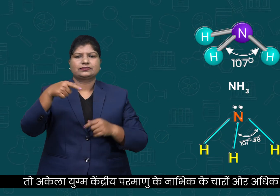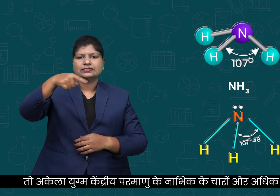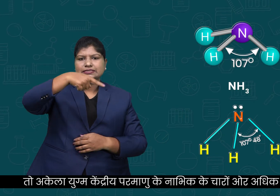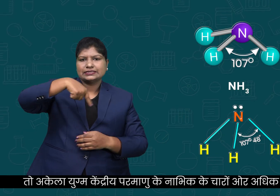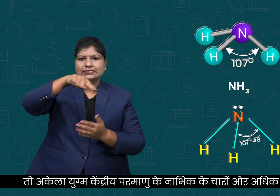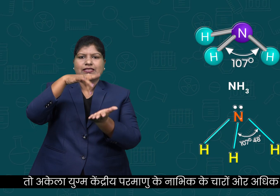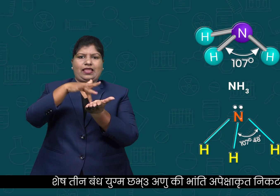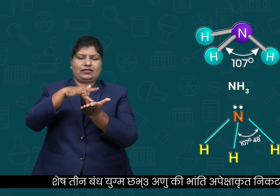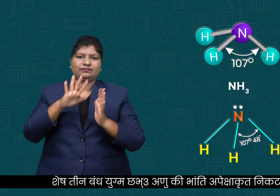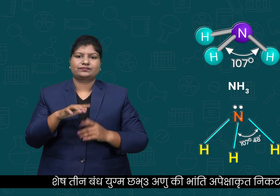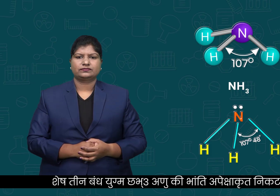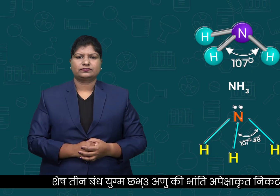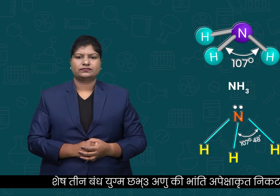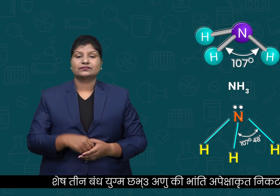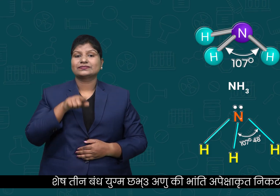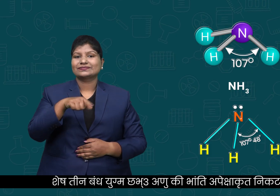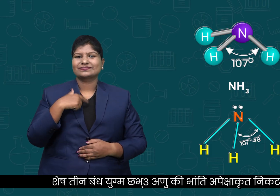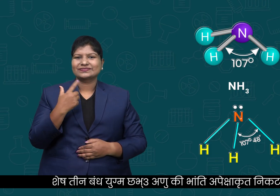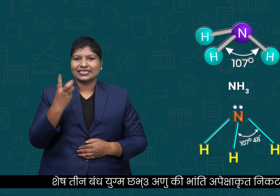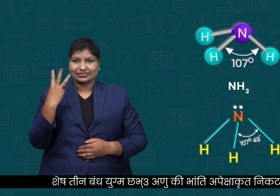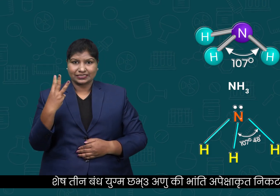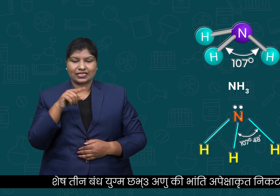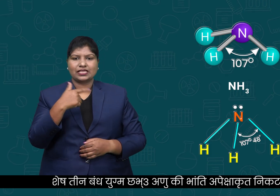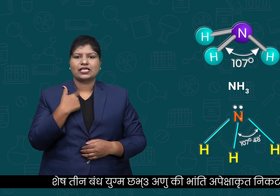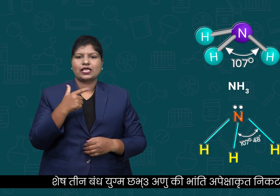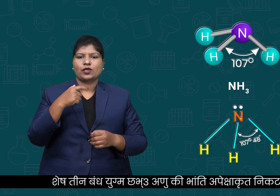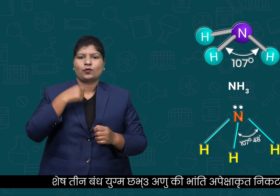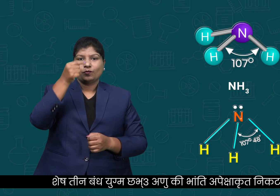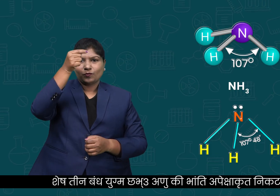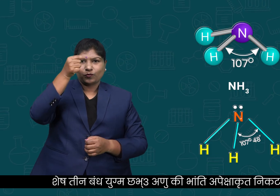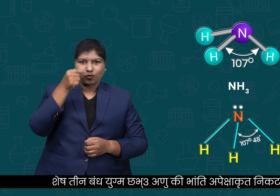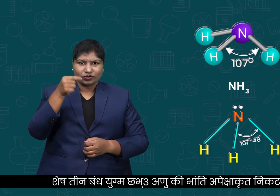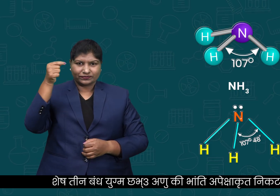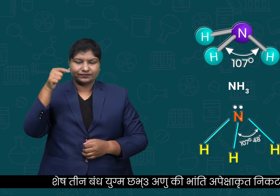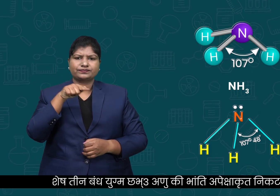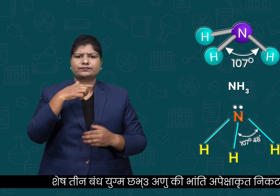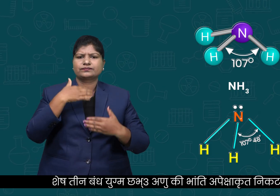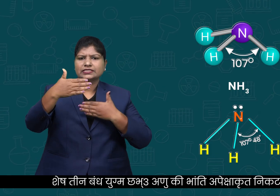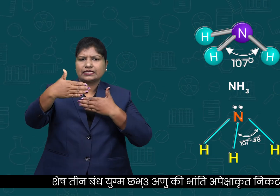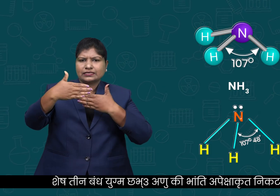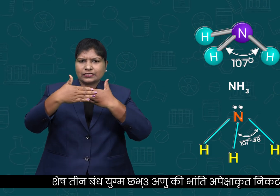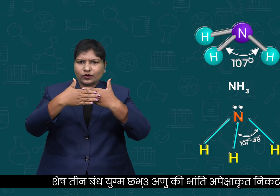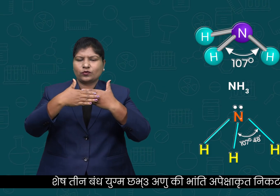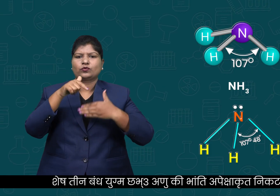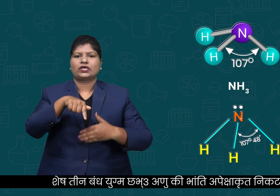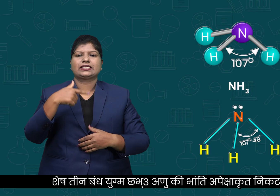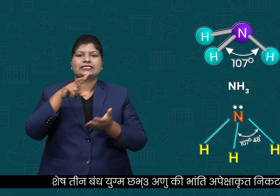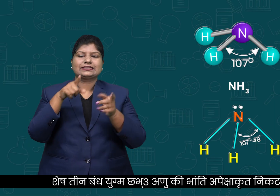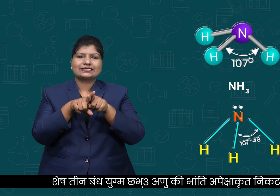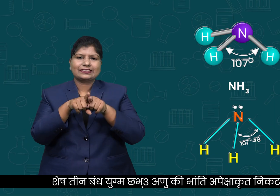है। शेष 3 बंध युग्म छब्र 3 अणु की भांति अपेक्षाकृत